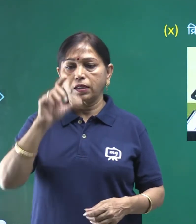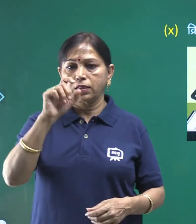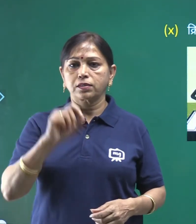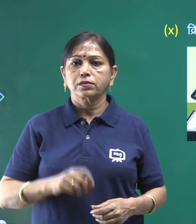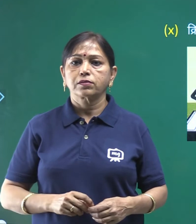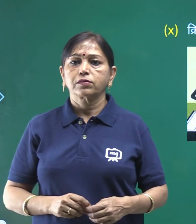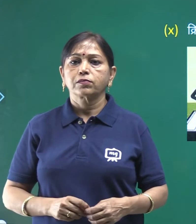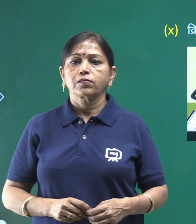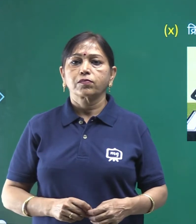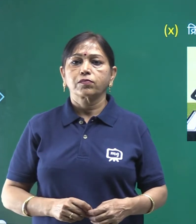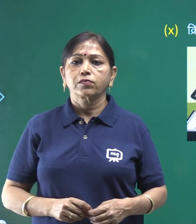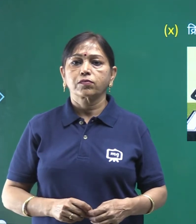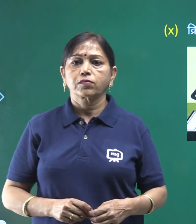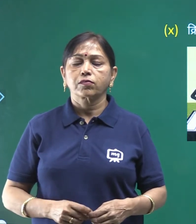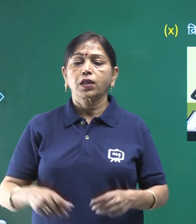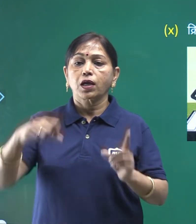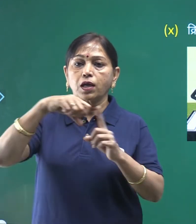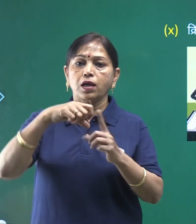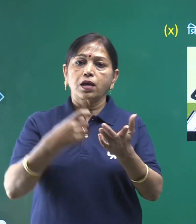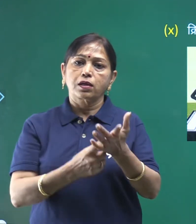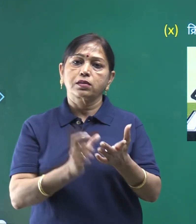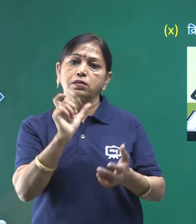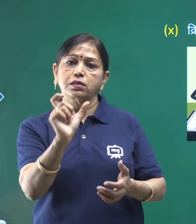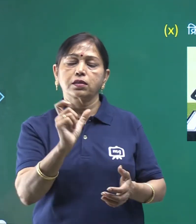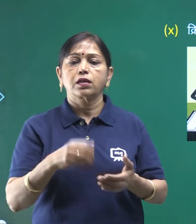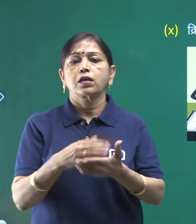10, क्रिस्टलीकरण विधि।